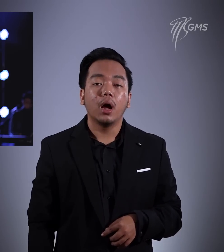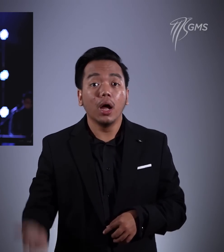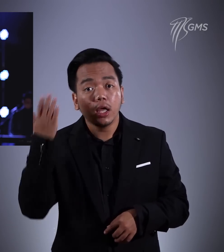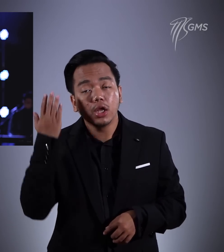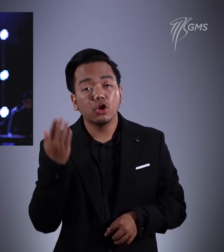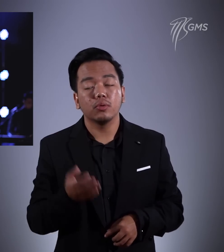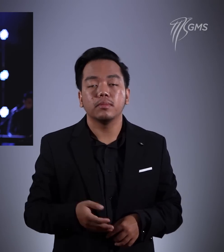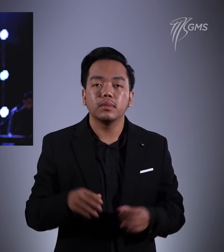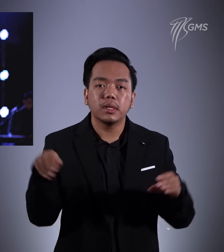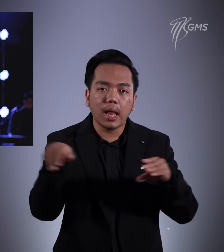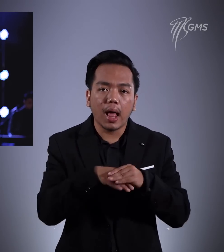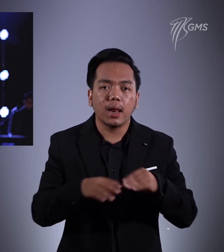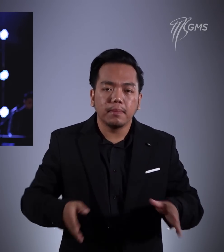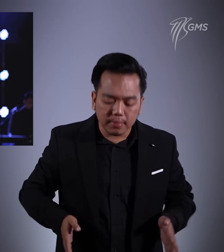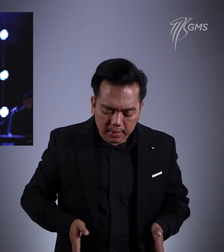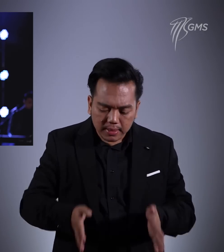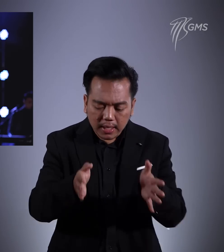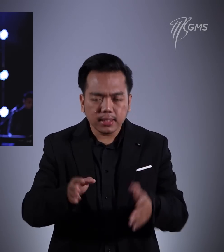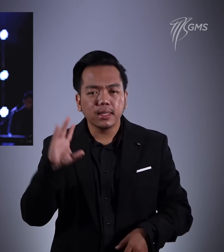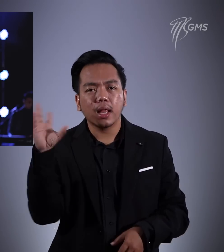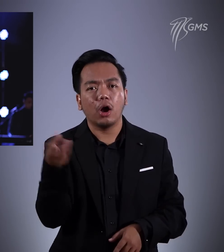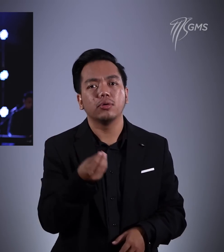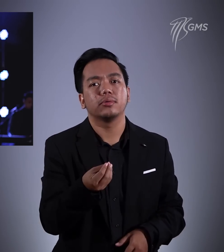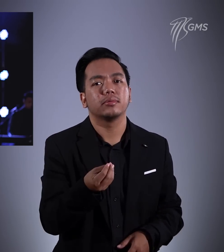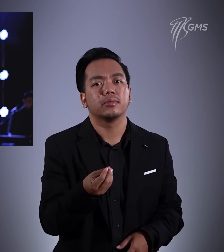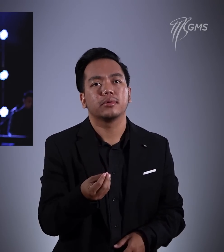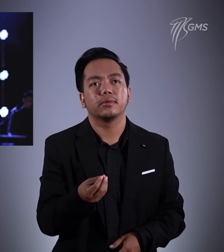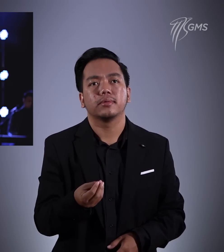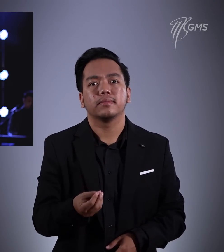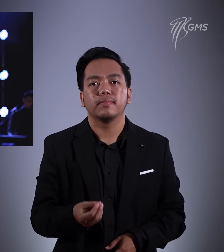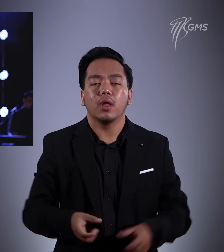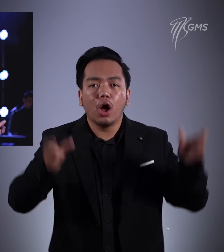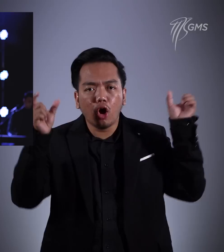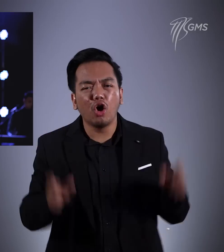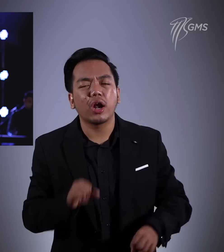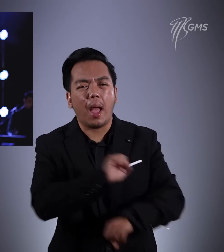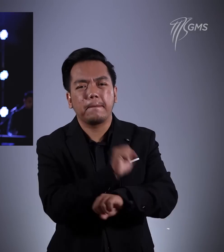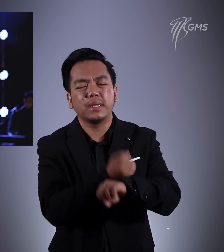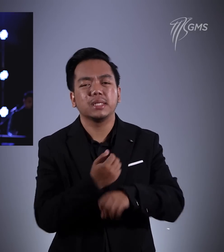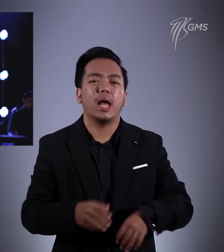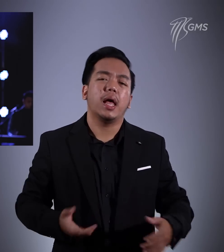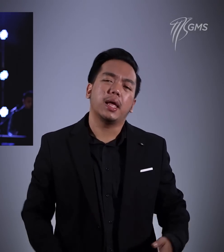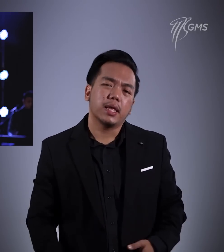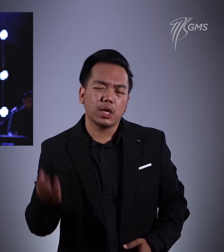Hidupkanlah dalam lintasan tahun. Orang bisa hidup rohaninya kalau segala sesuatu nyaman.